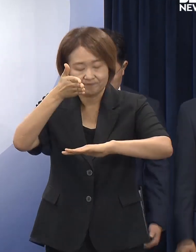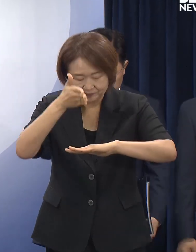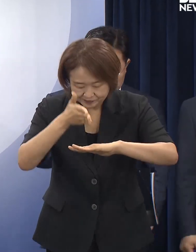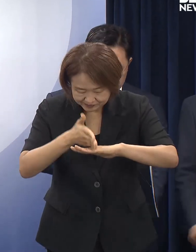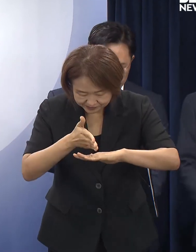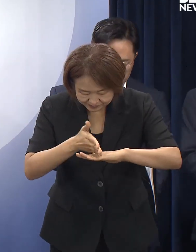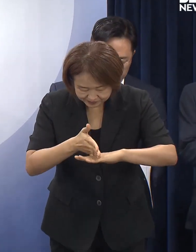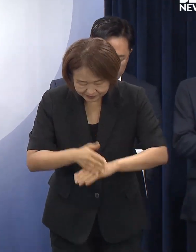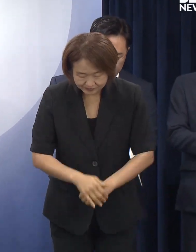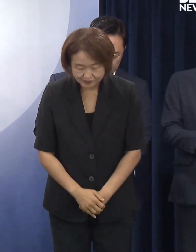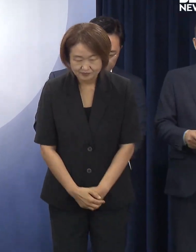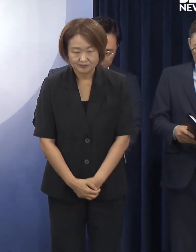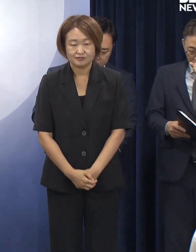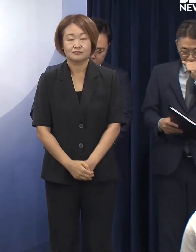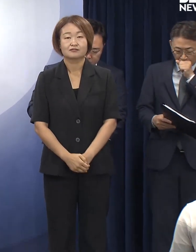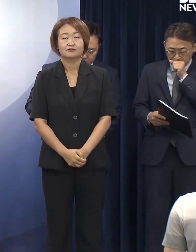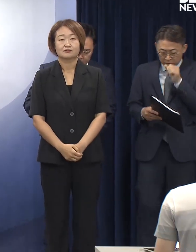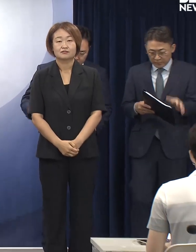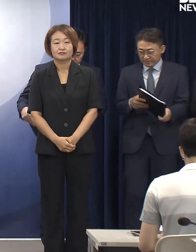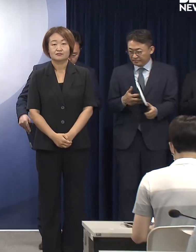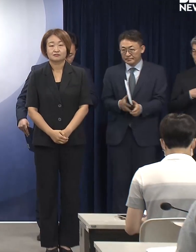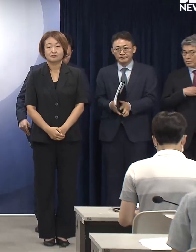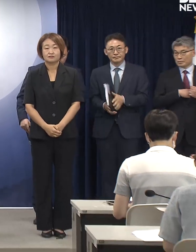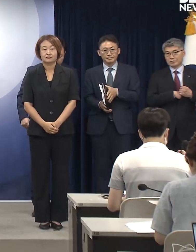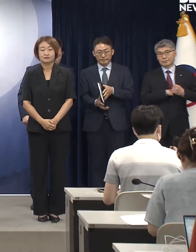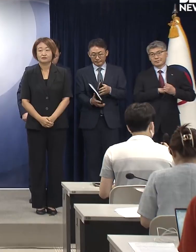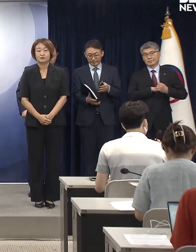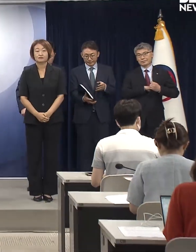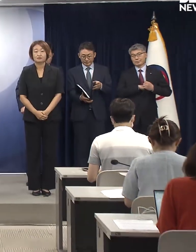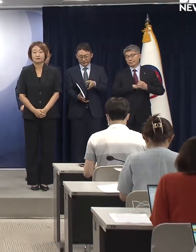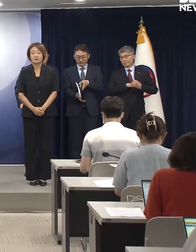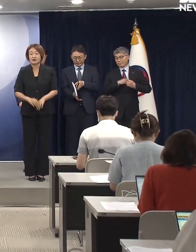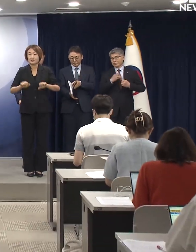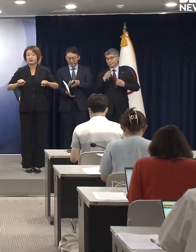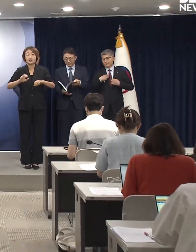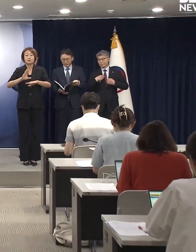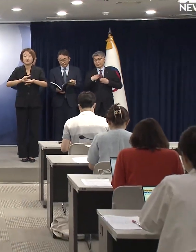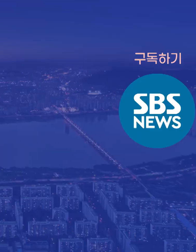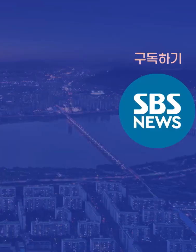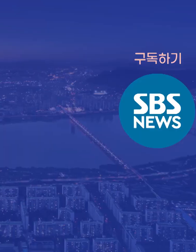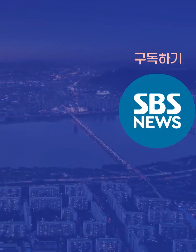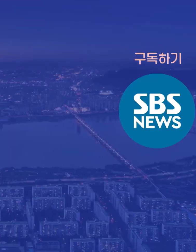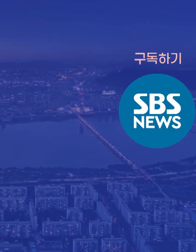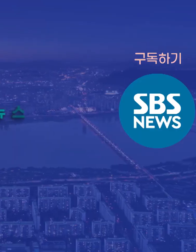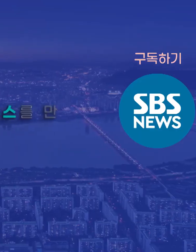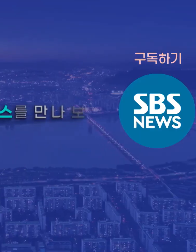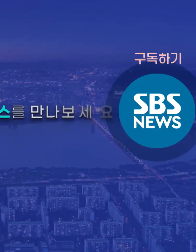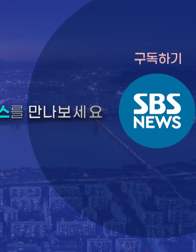생방송은 여기까지 진행하겠습니다.